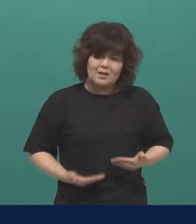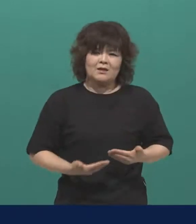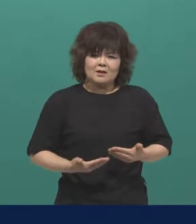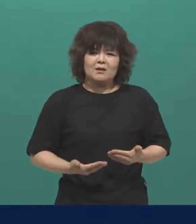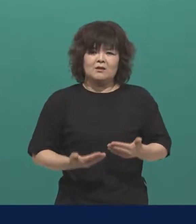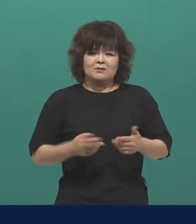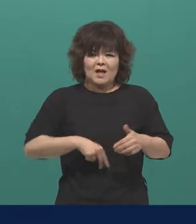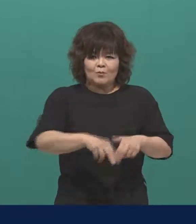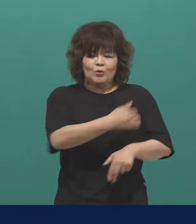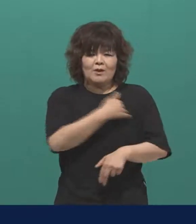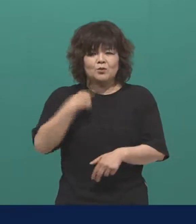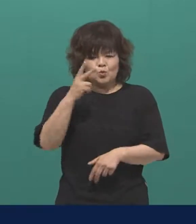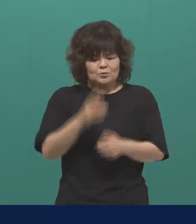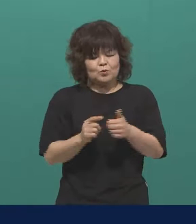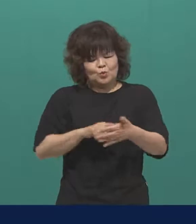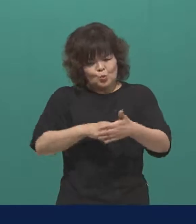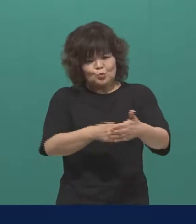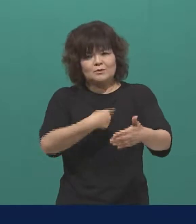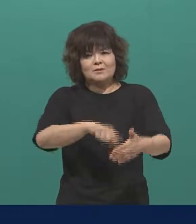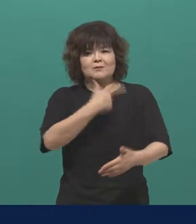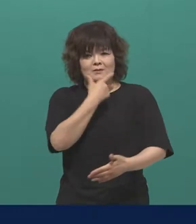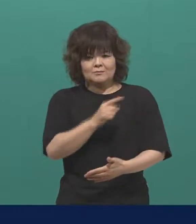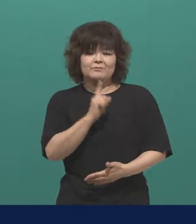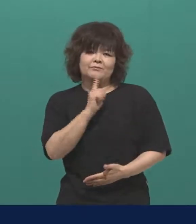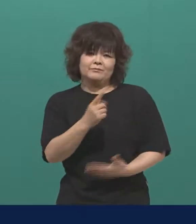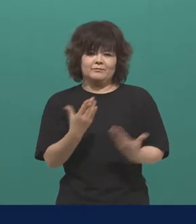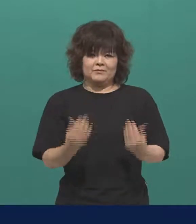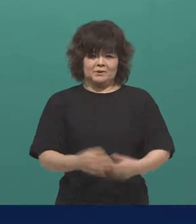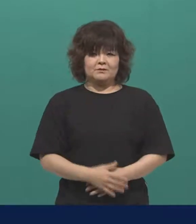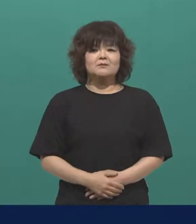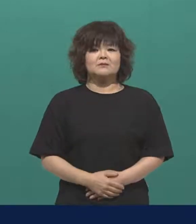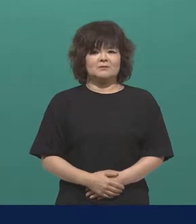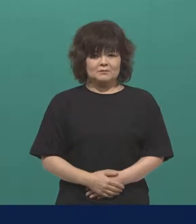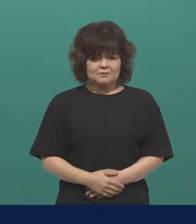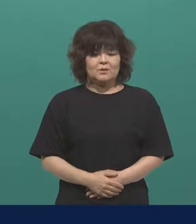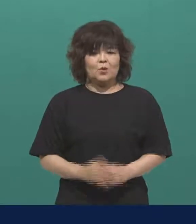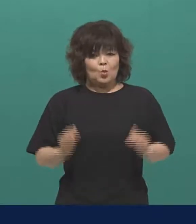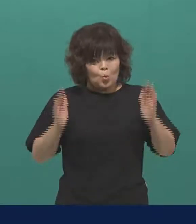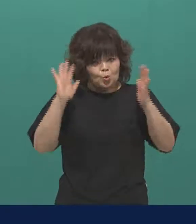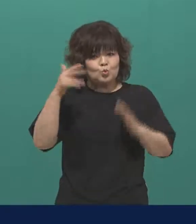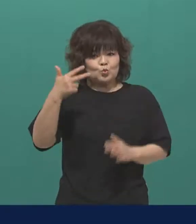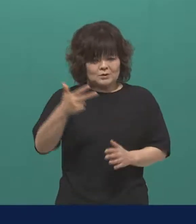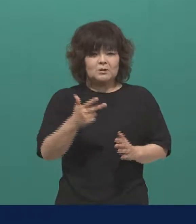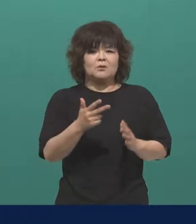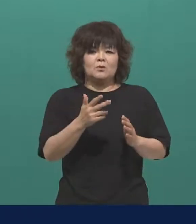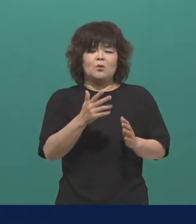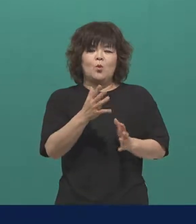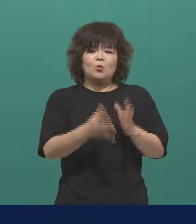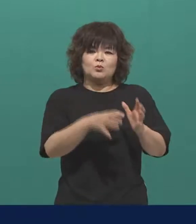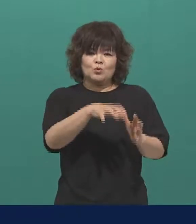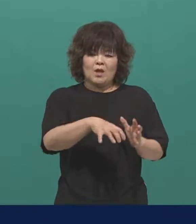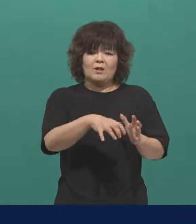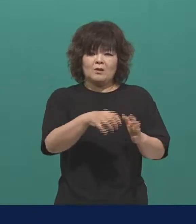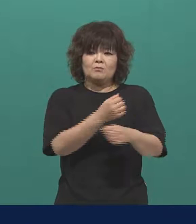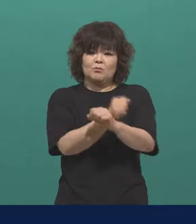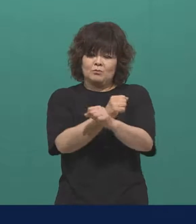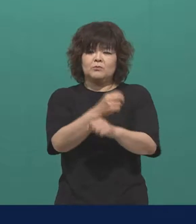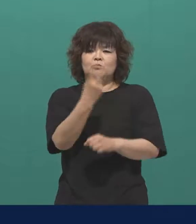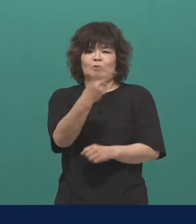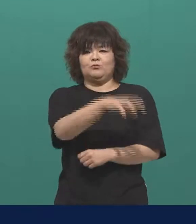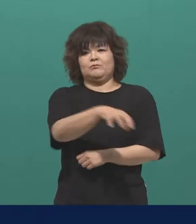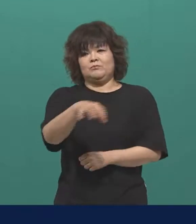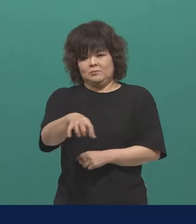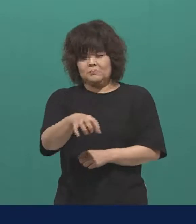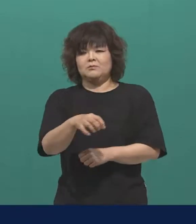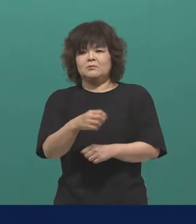子どもが安全に散歩できるよう協力していきたいと話していました。大津市は2つのモデル